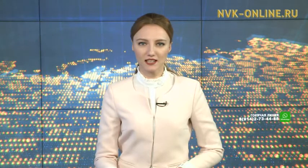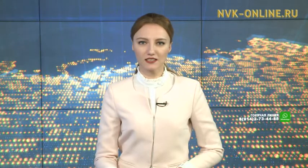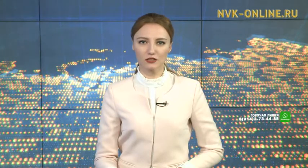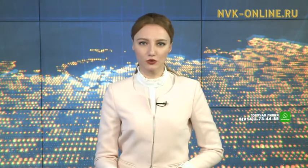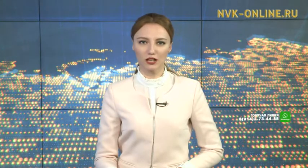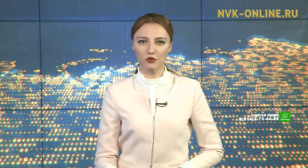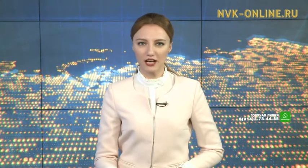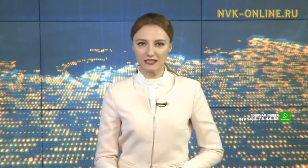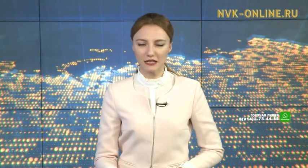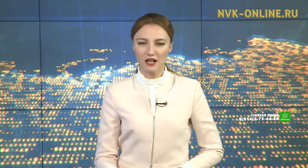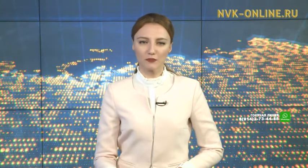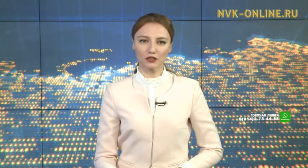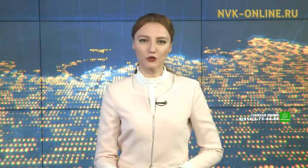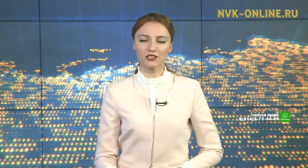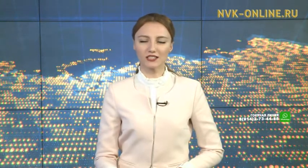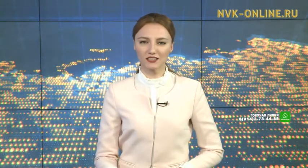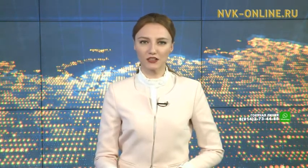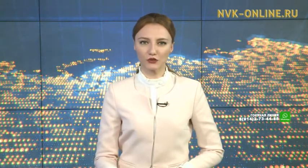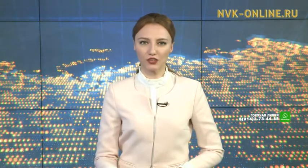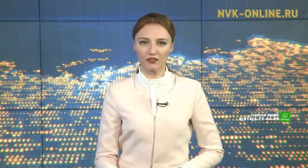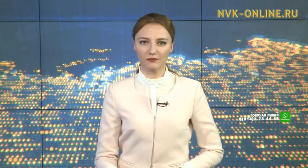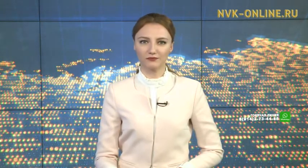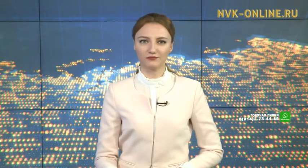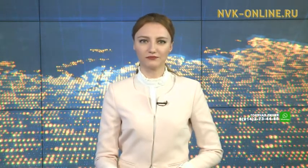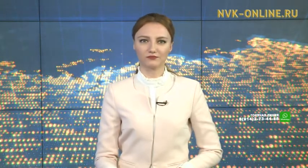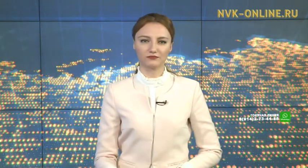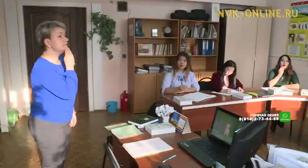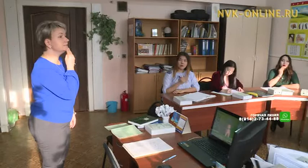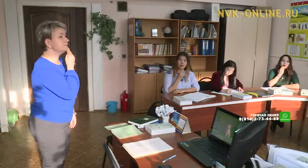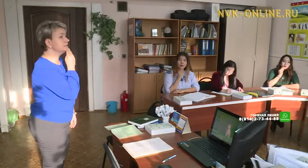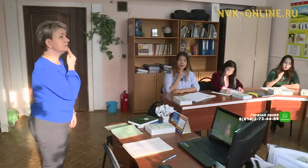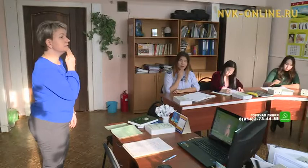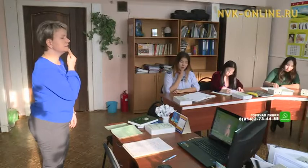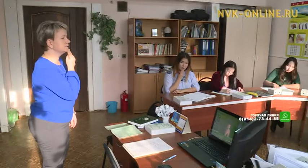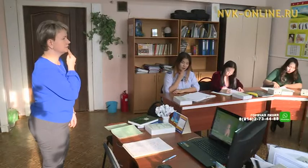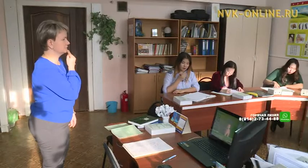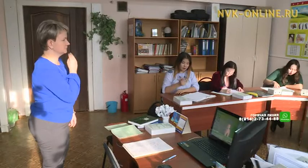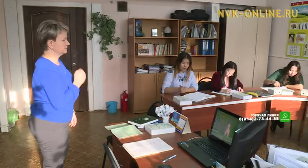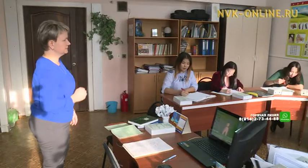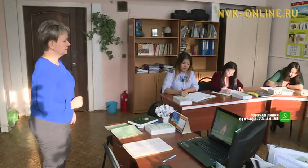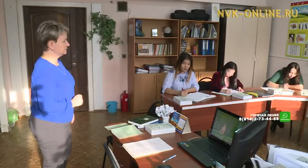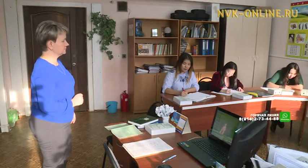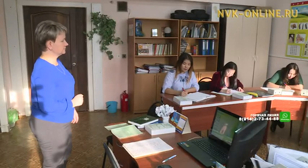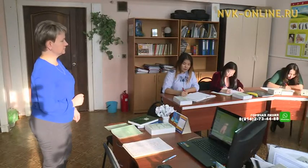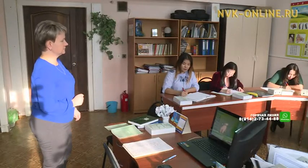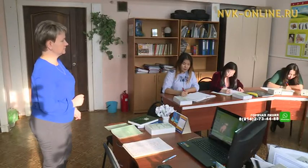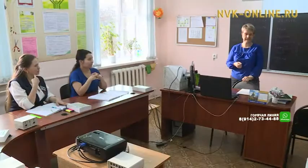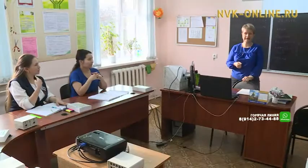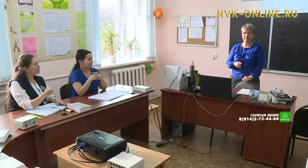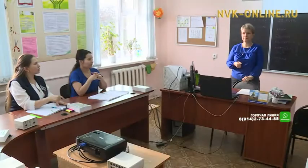«Организация сурдокоммуникации». Продолжит Саргылана Федорова. Одна из главных проблем для глухих людей – нехватка